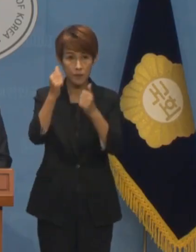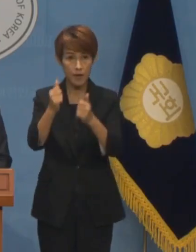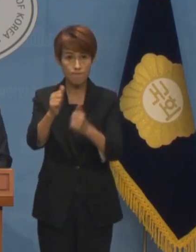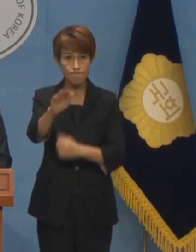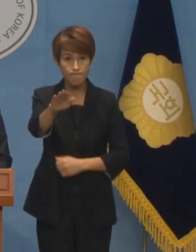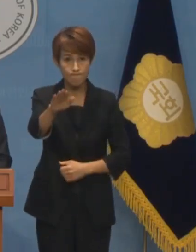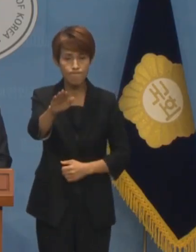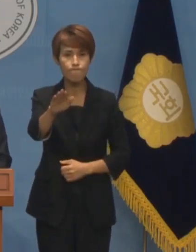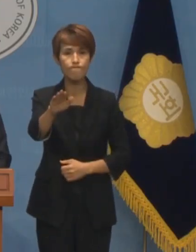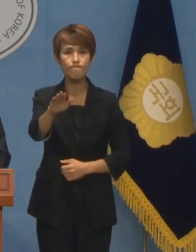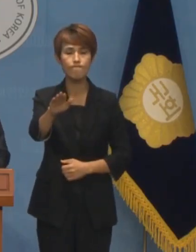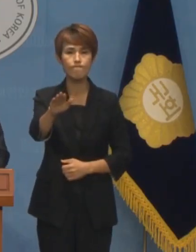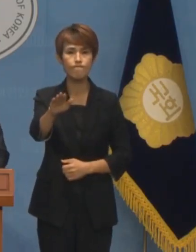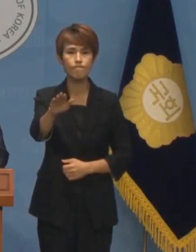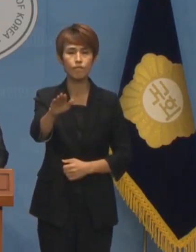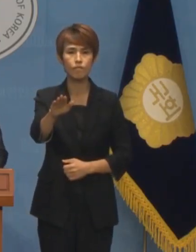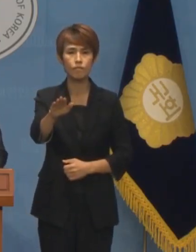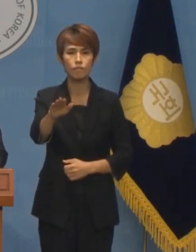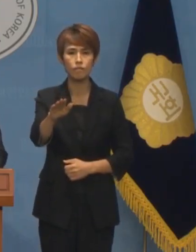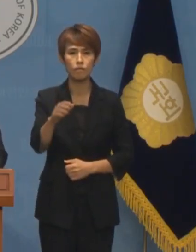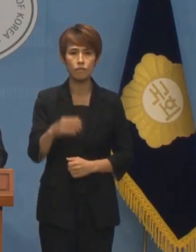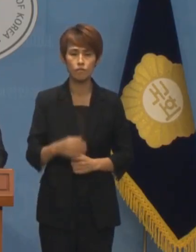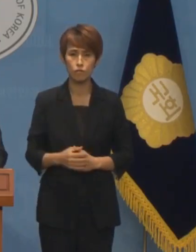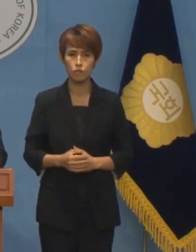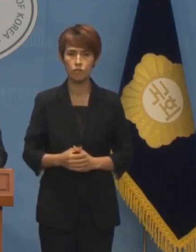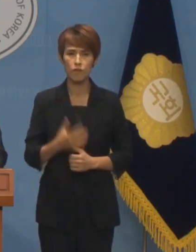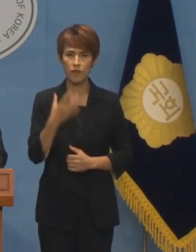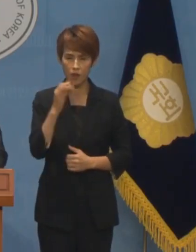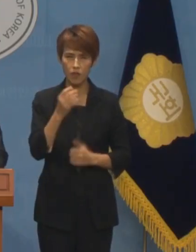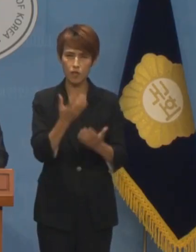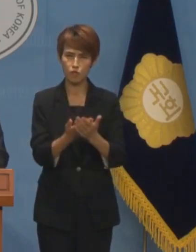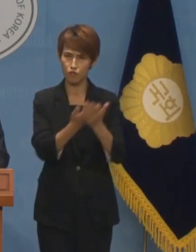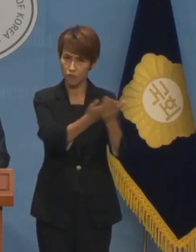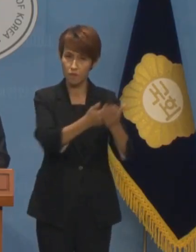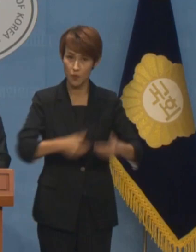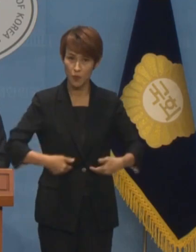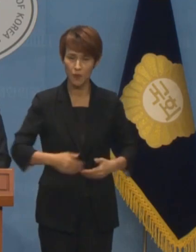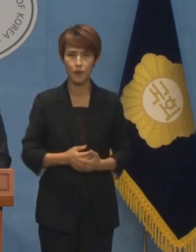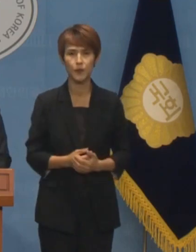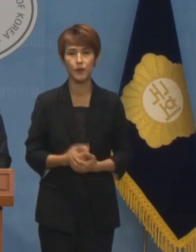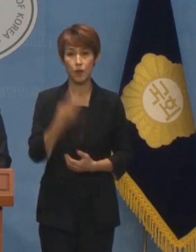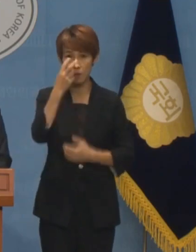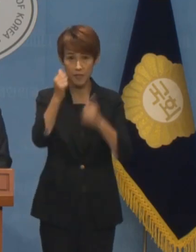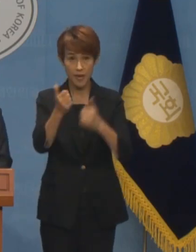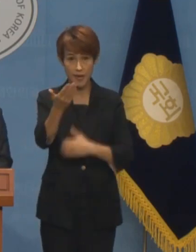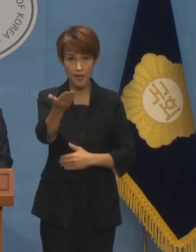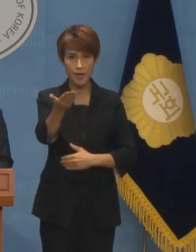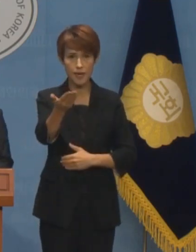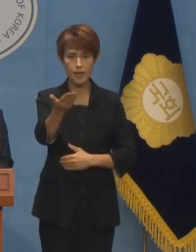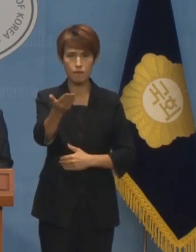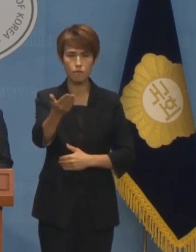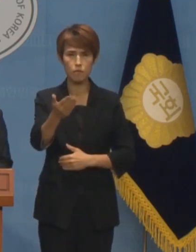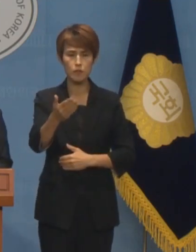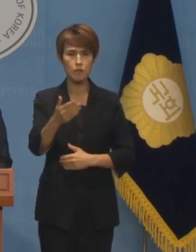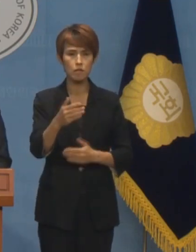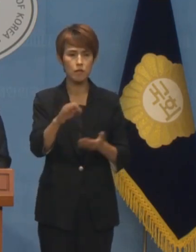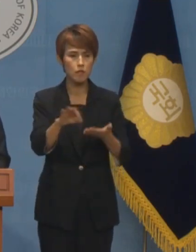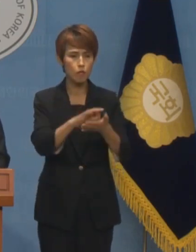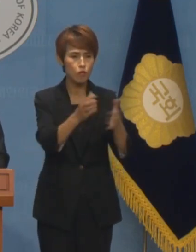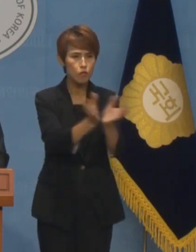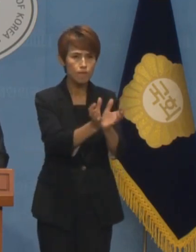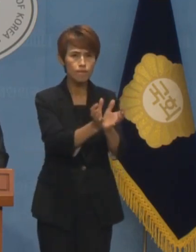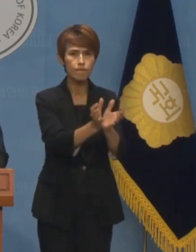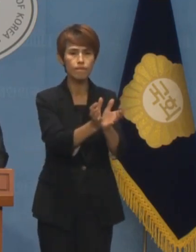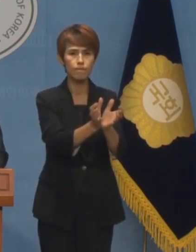검찰에서는 검찰에 당연히 그걸 제출할 용의가 있는 건데 검찰에서는 바로 재무그룹에 대해서 조치를